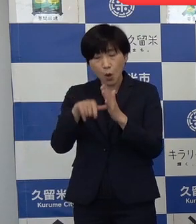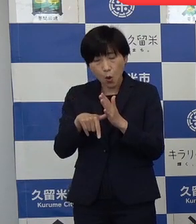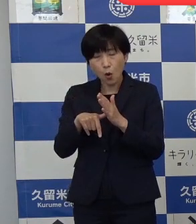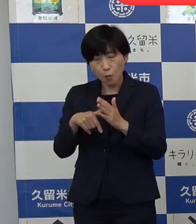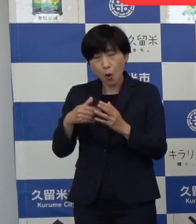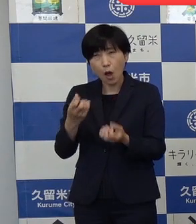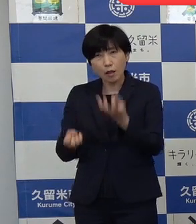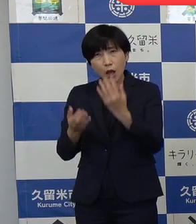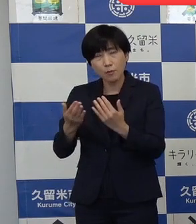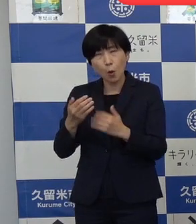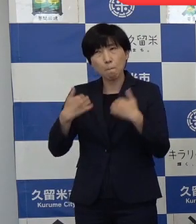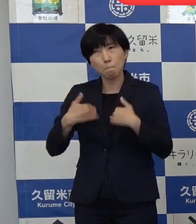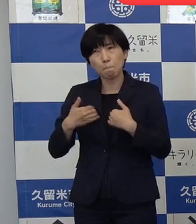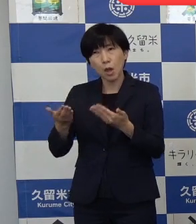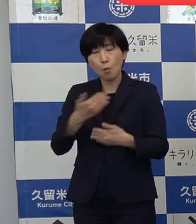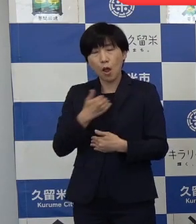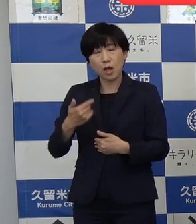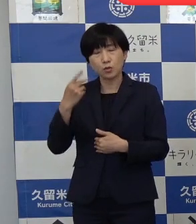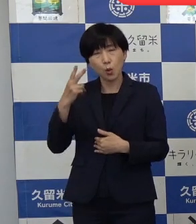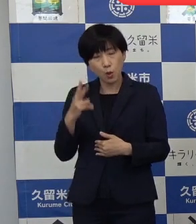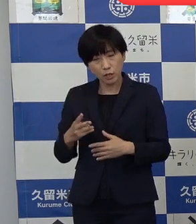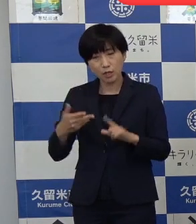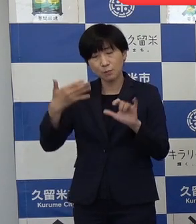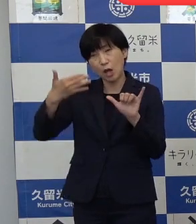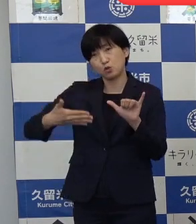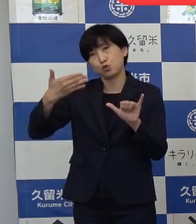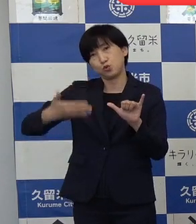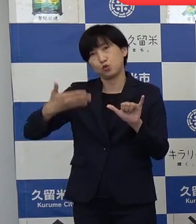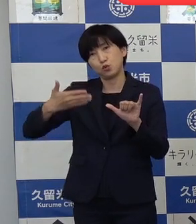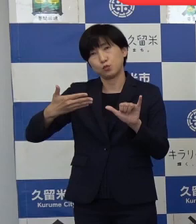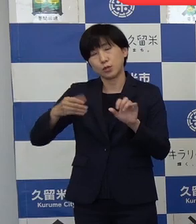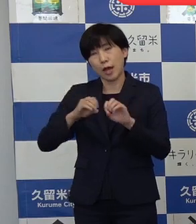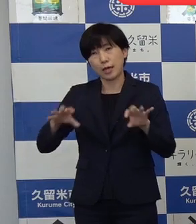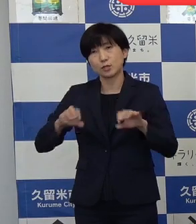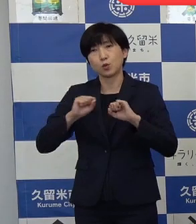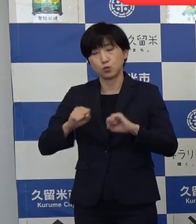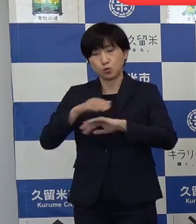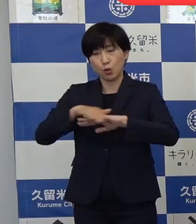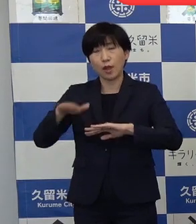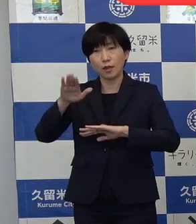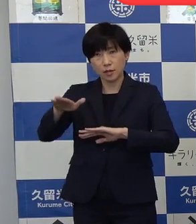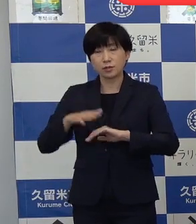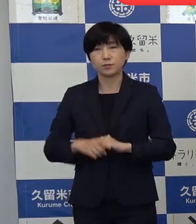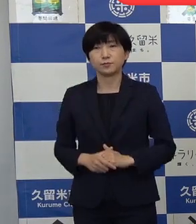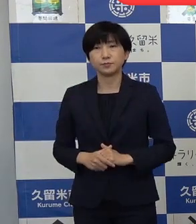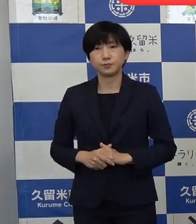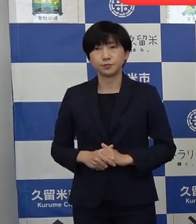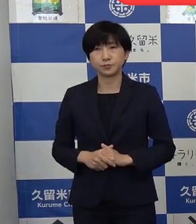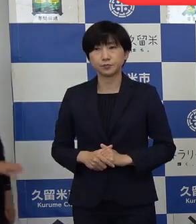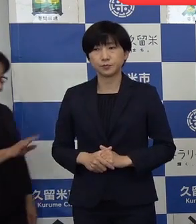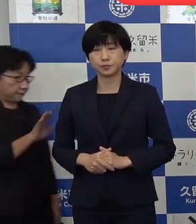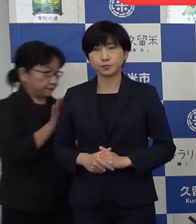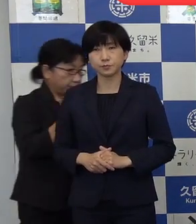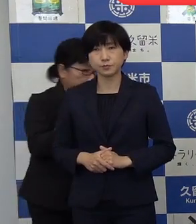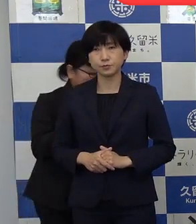花火大会の様子を YouTube で生配信をしたいと考えております。